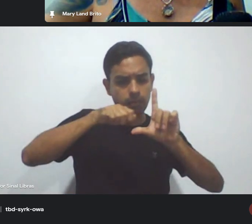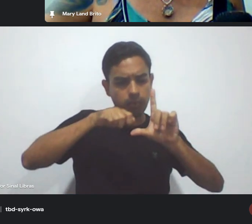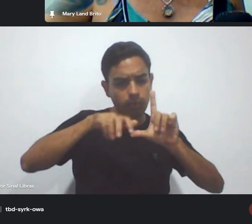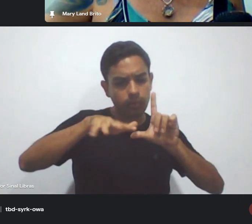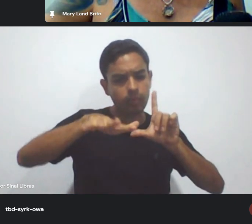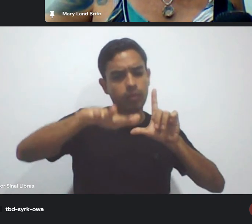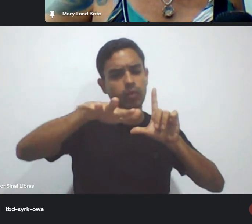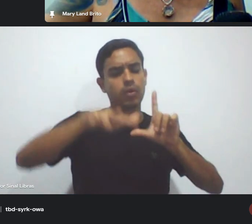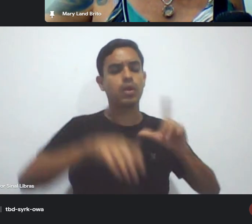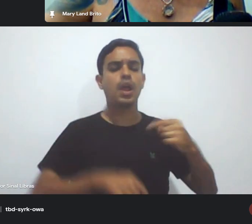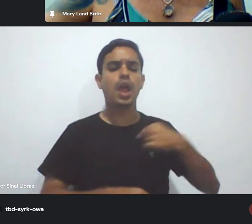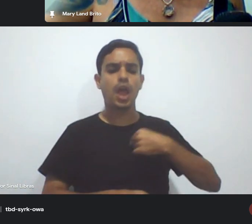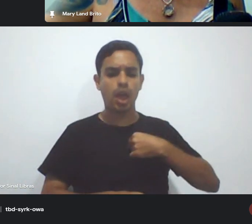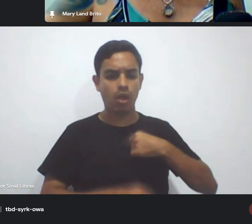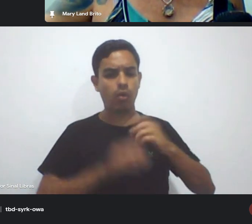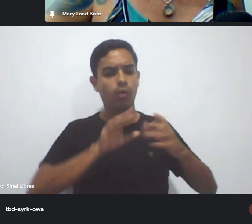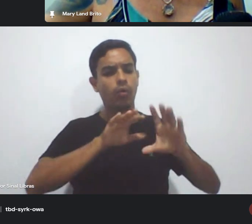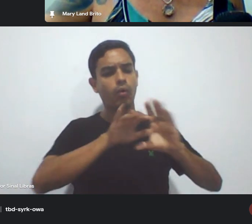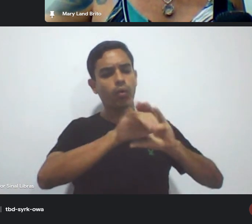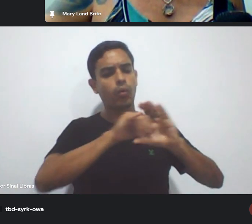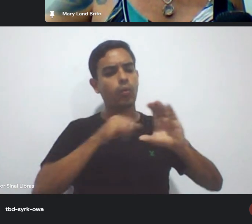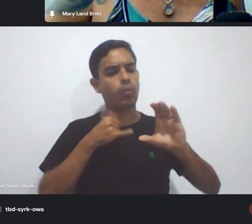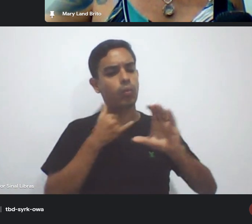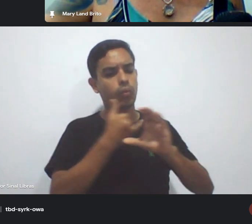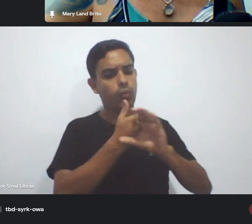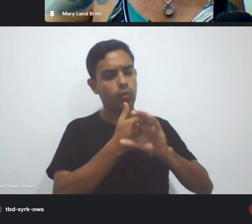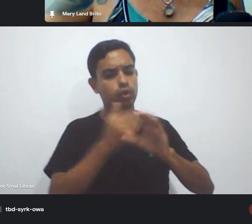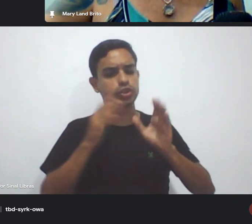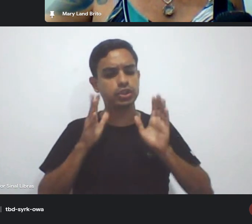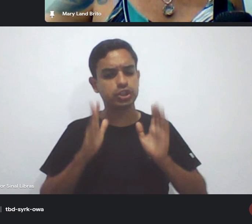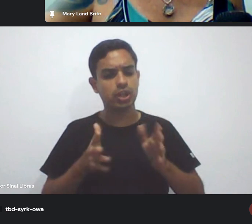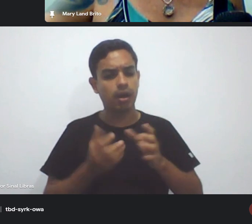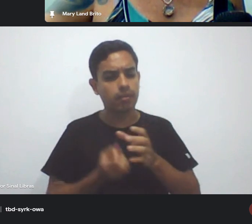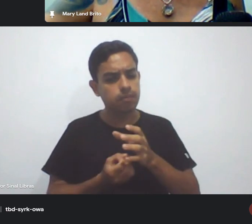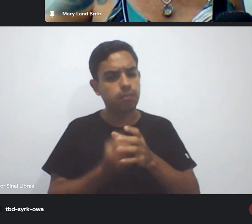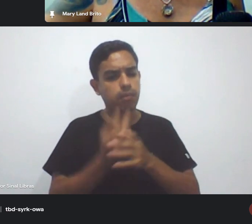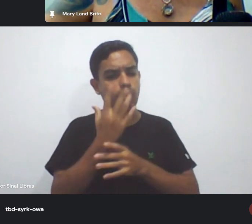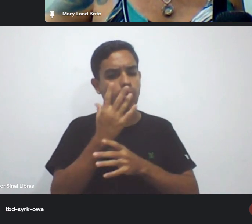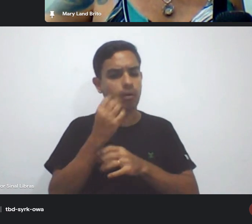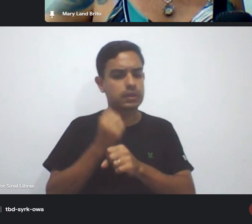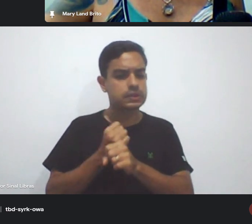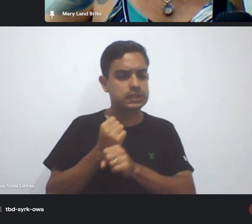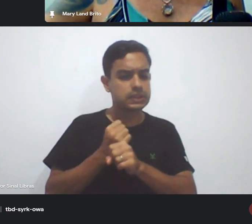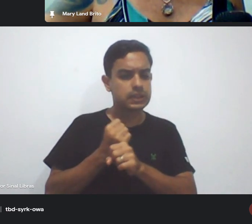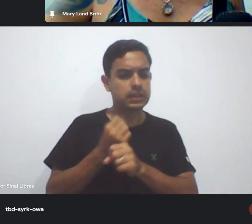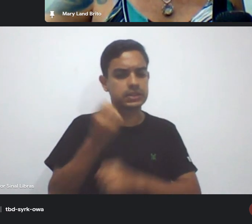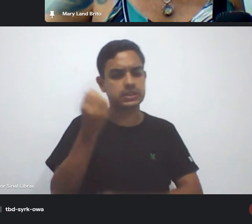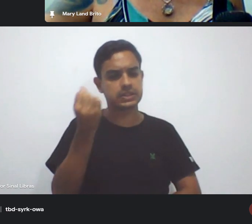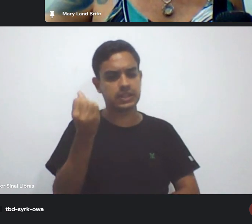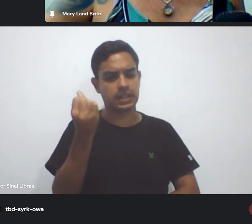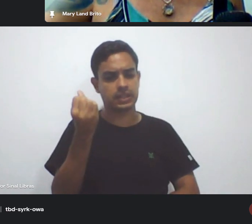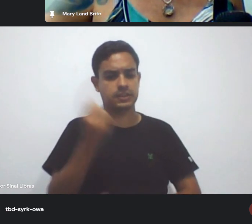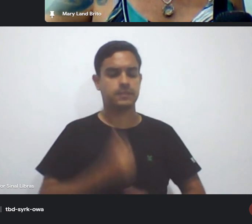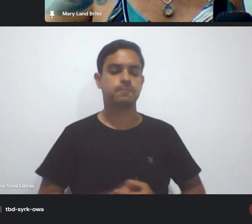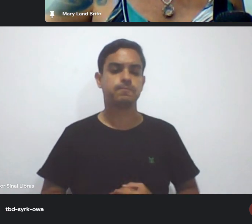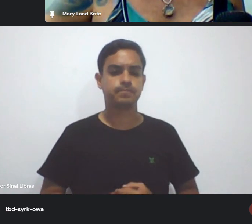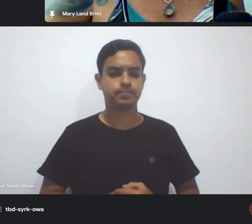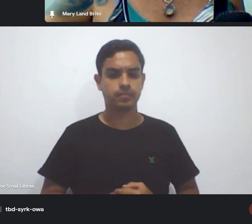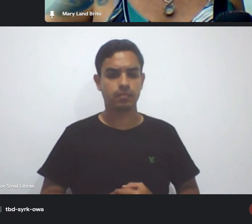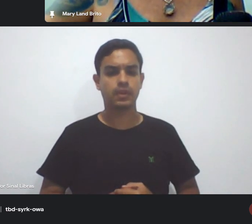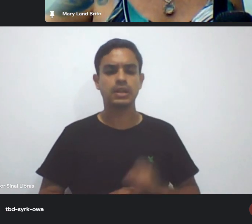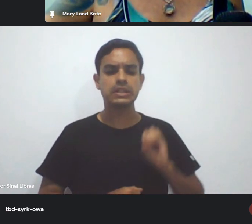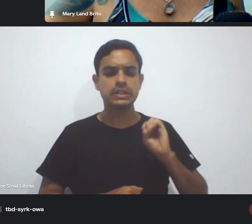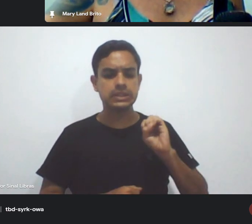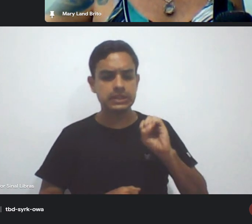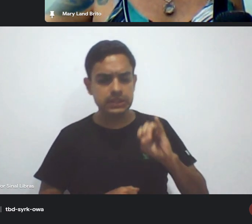já há 6 anos, exatamente 6 anos, vai completar 7 anos esse ano. Inclusive, quem quiser